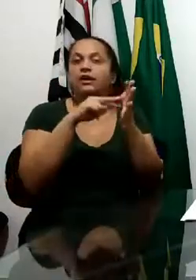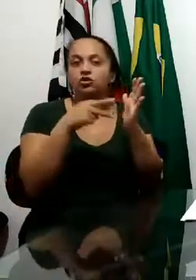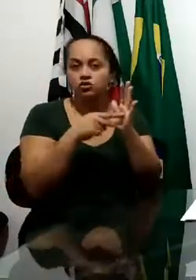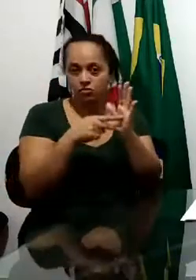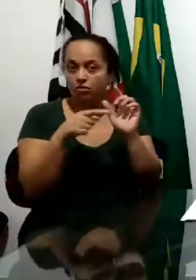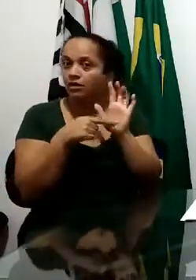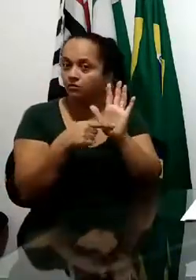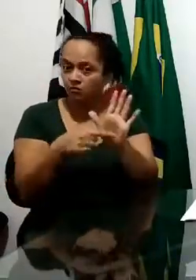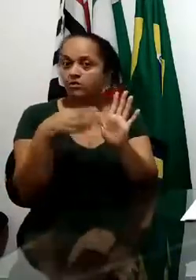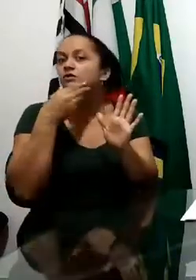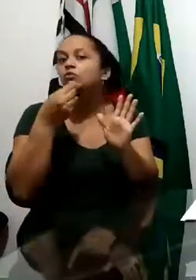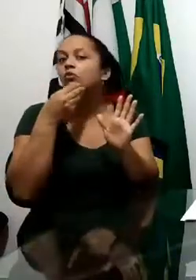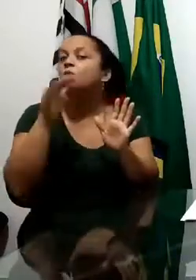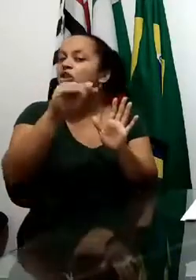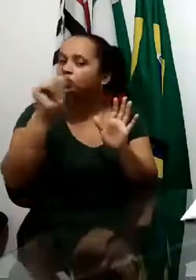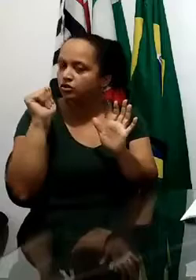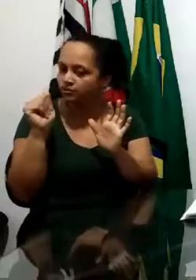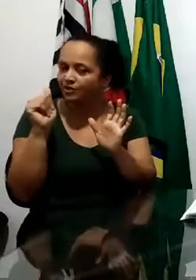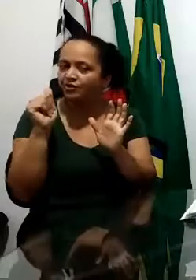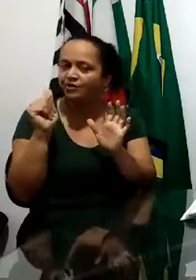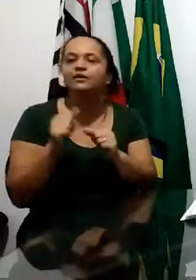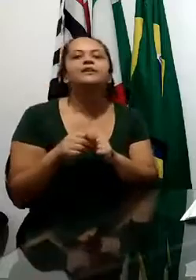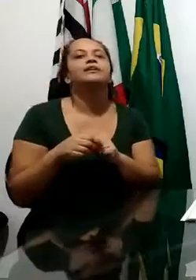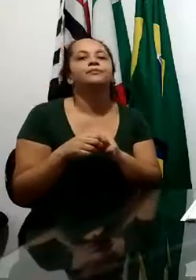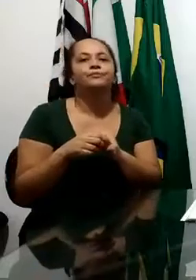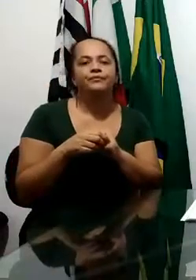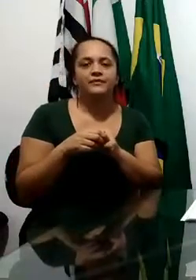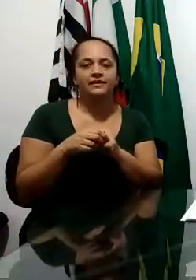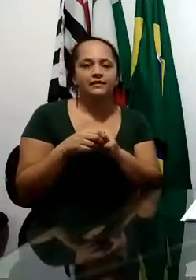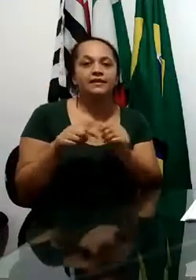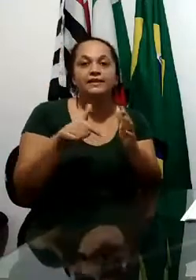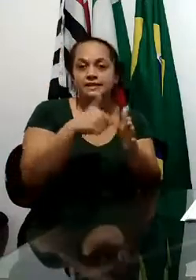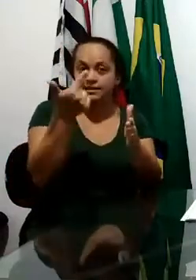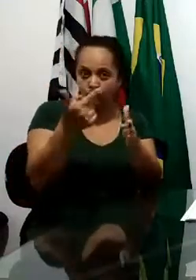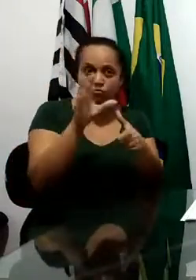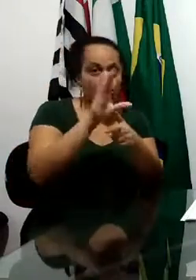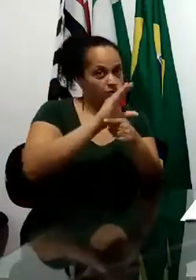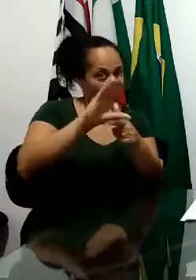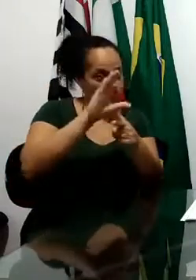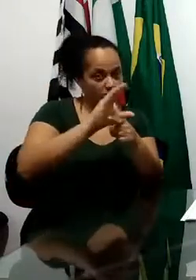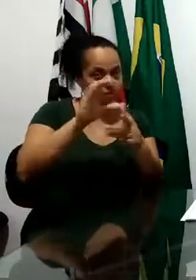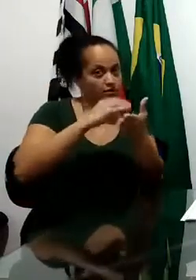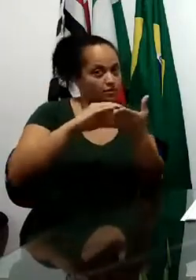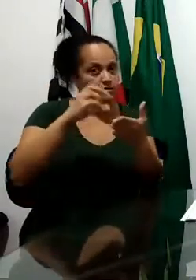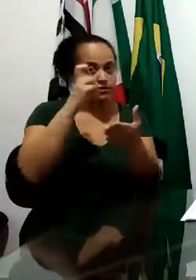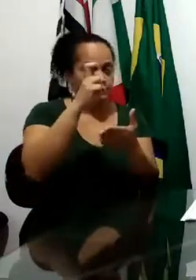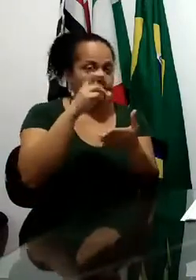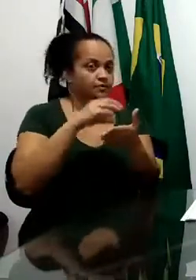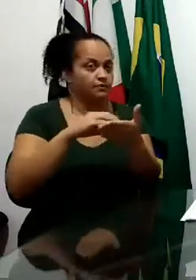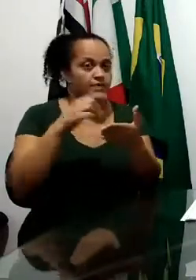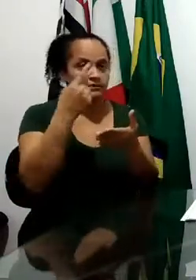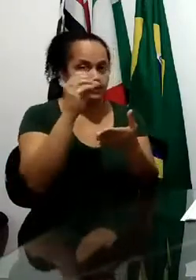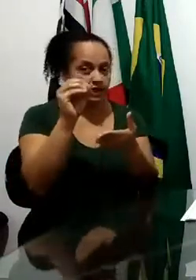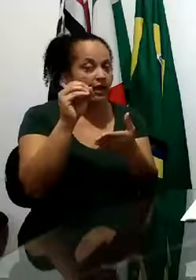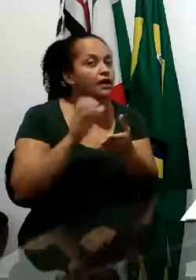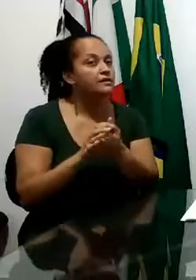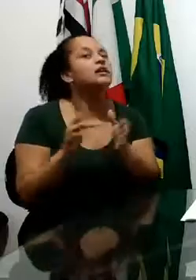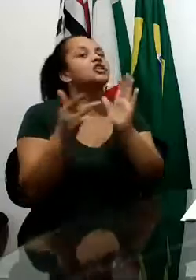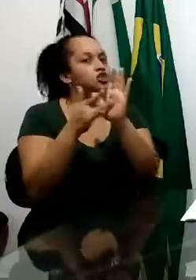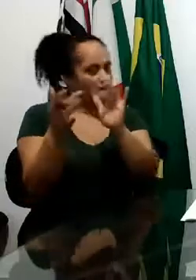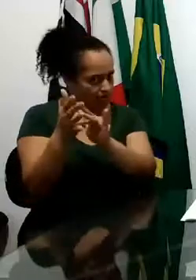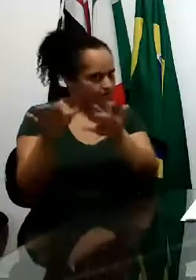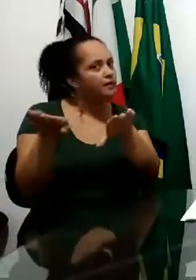dos talentos que eles receberam, em 2 Coríntios capítulo 5, verso 10, Jesus também vai